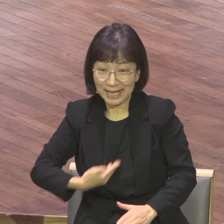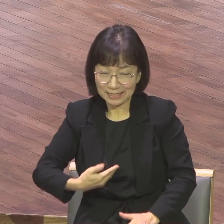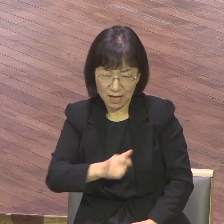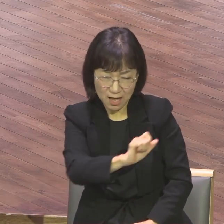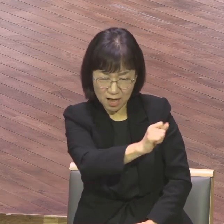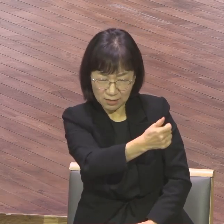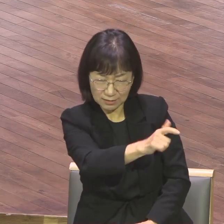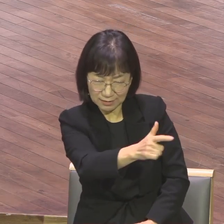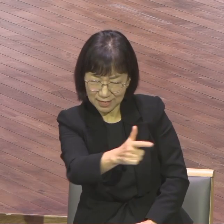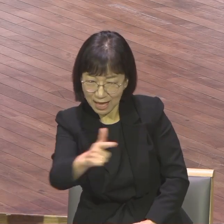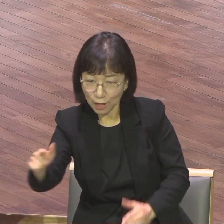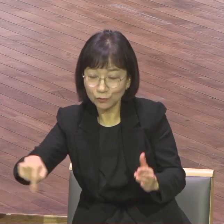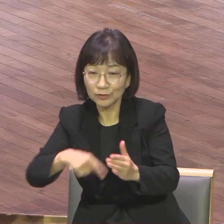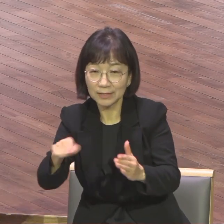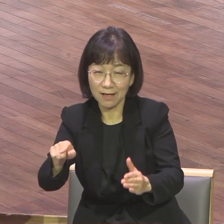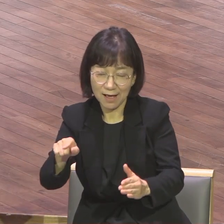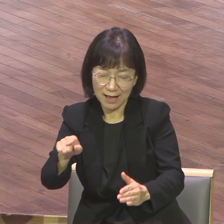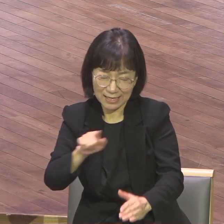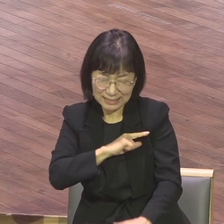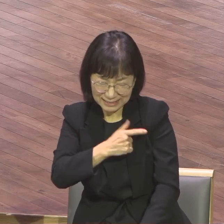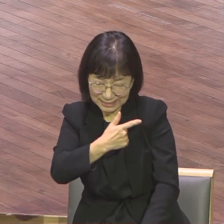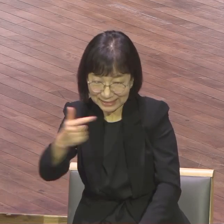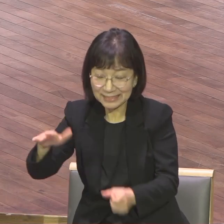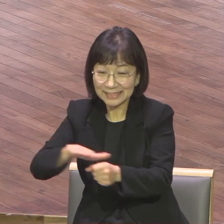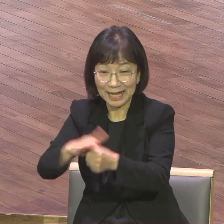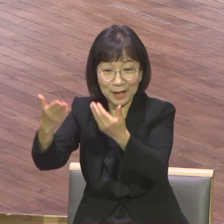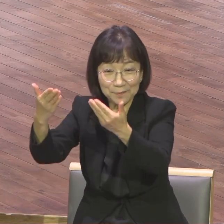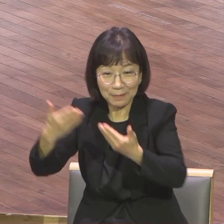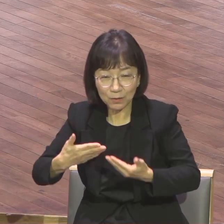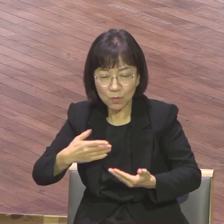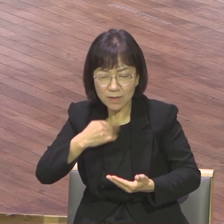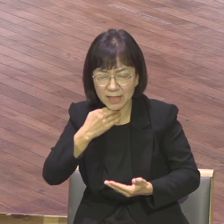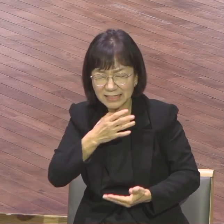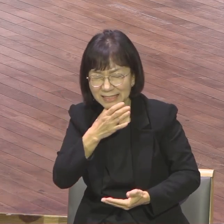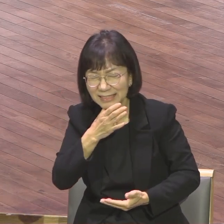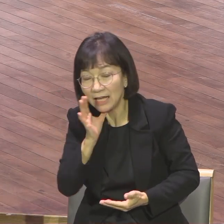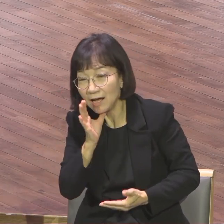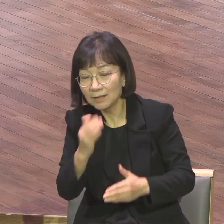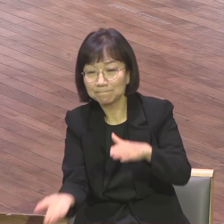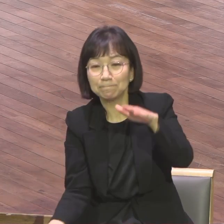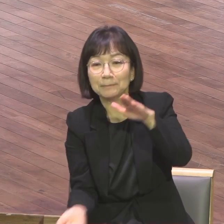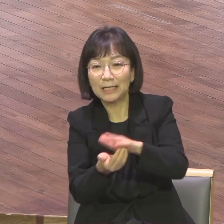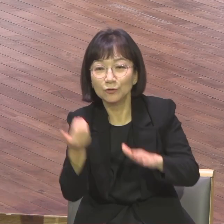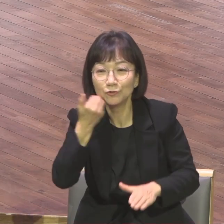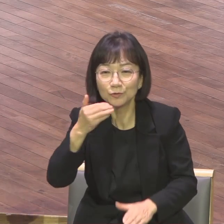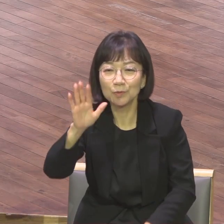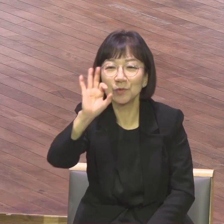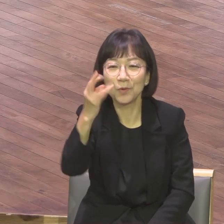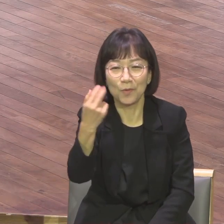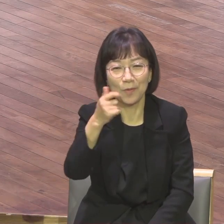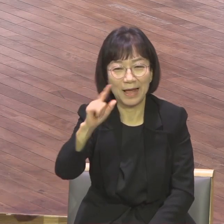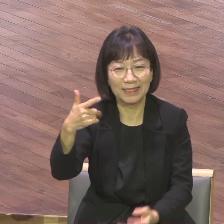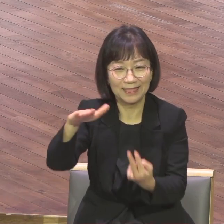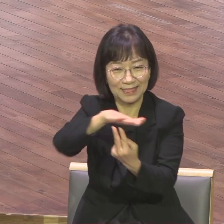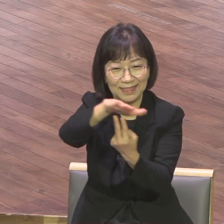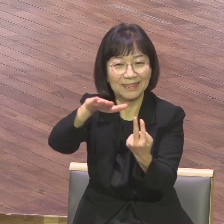제일 오래 살았어. 예수님 사랑을 제일 많이 받아 예수님 품에 안긴 제자가 요한이에요.